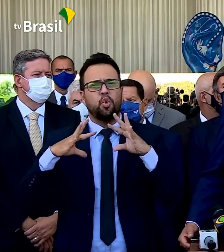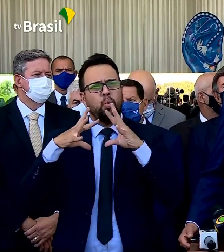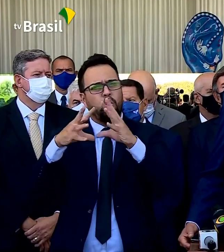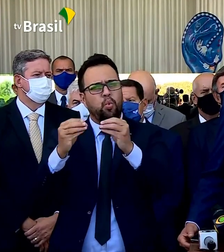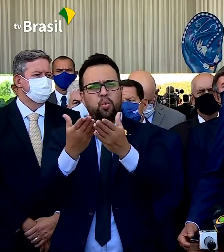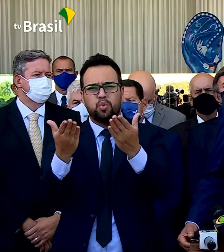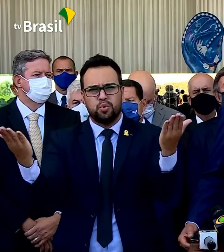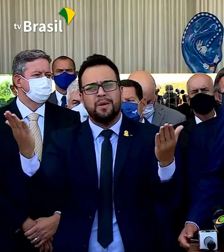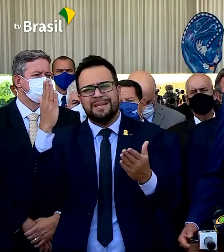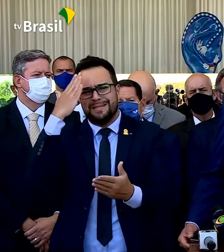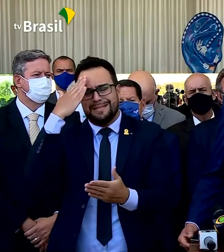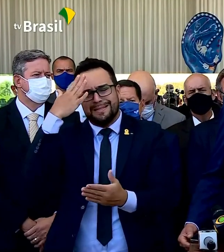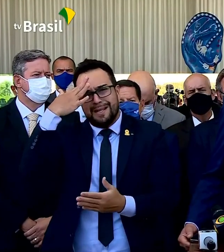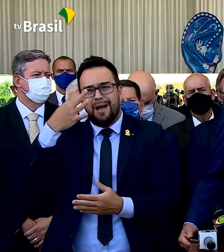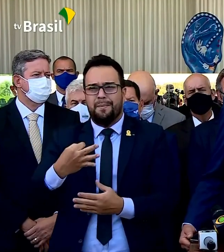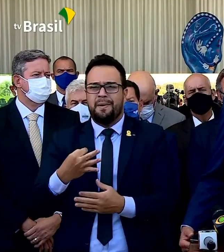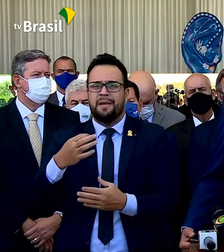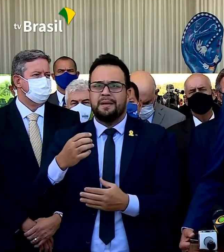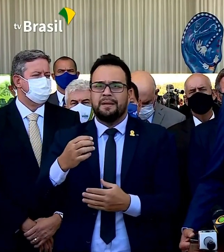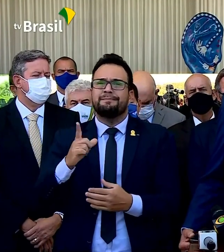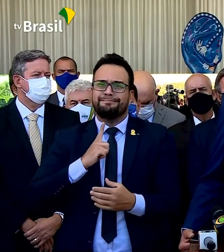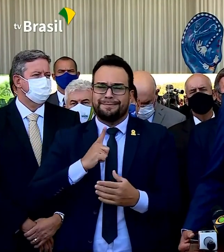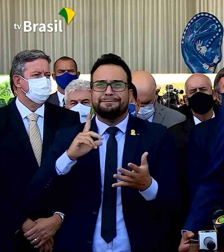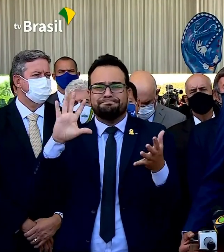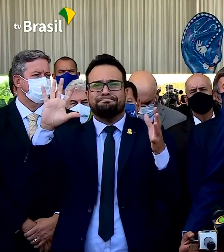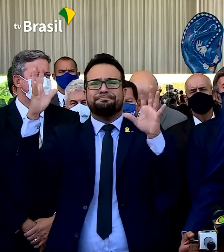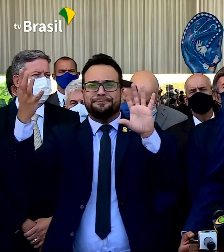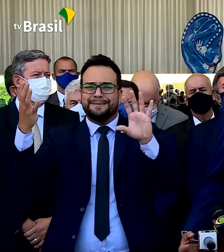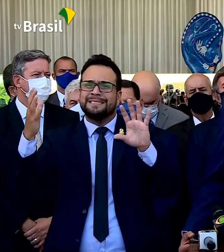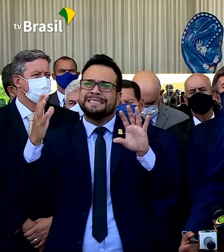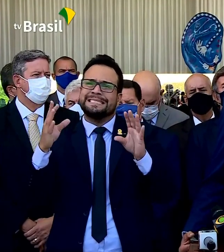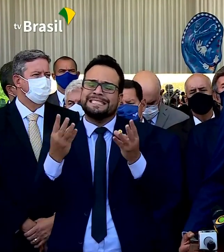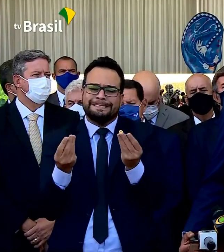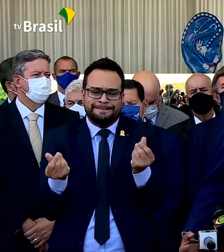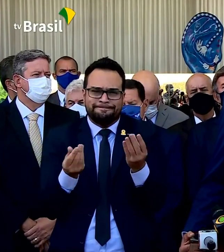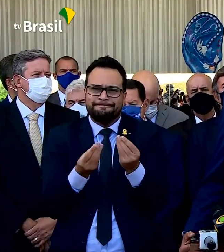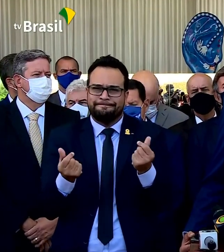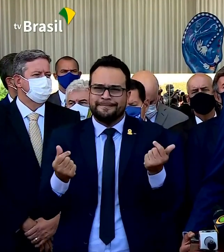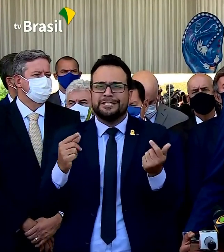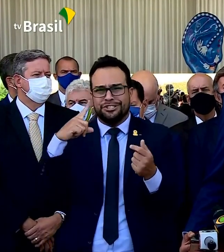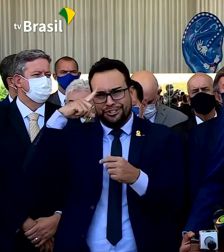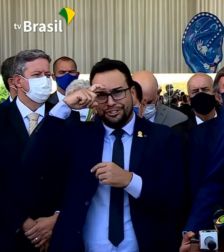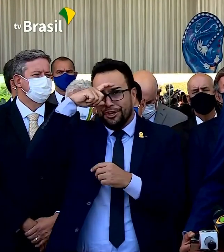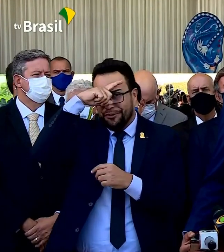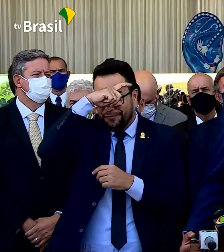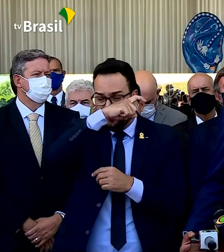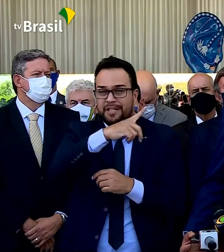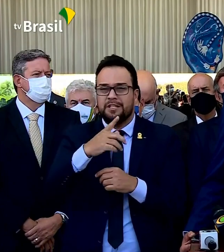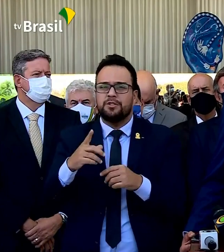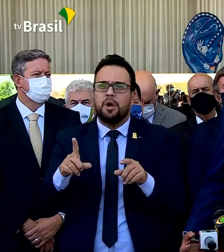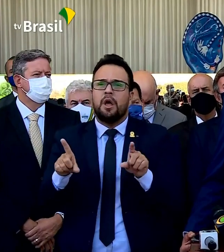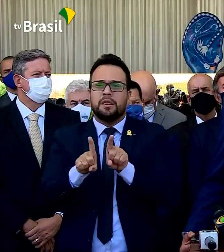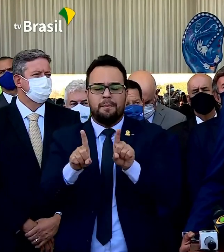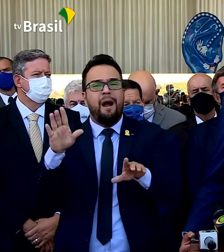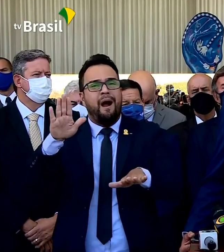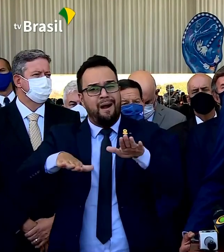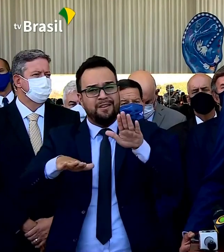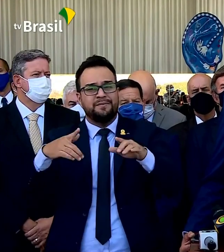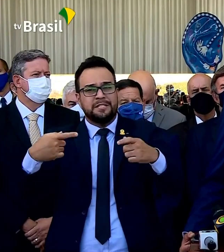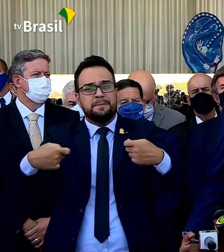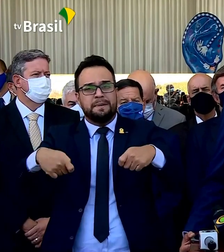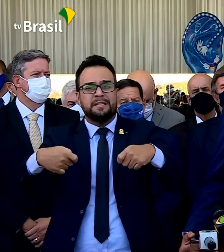em situações delicadas, em situações críticas como estamos vivendo, muitas vezes se faz também necessário